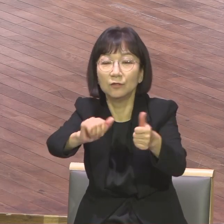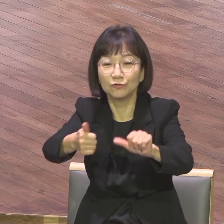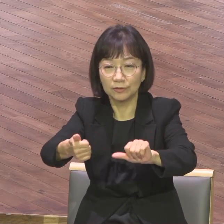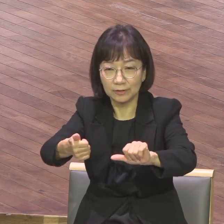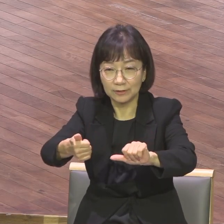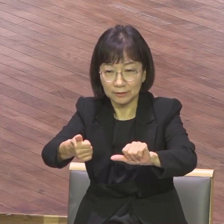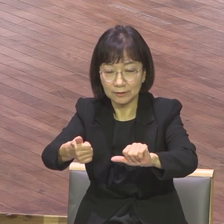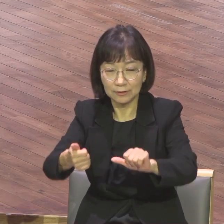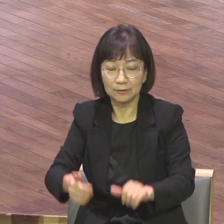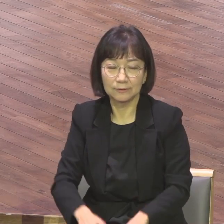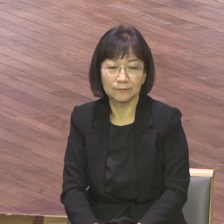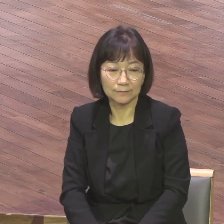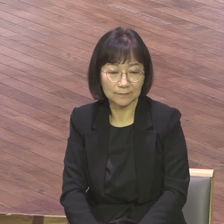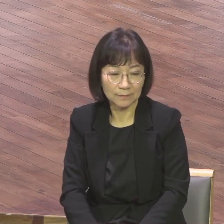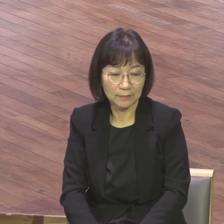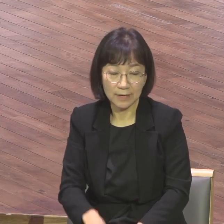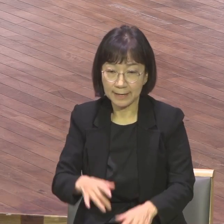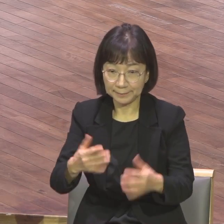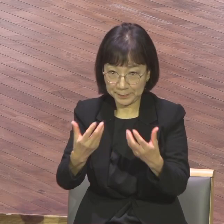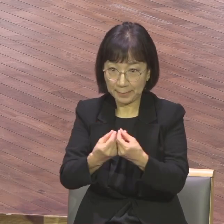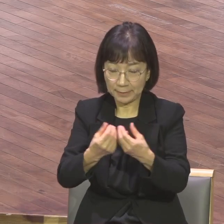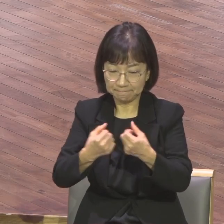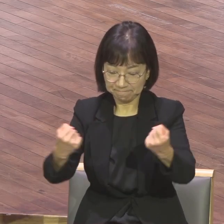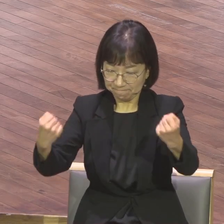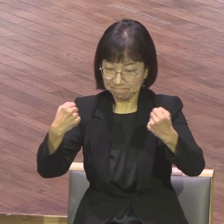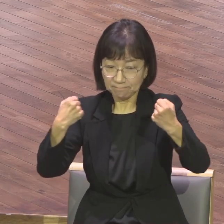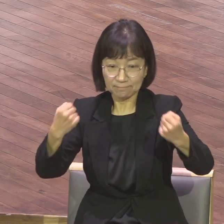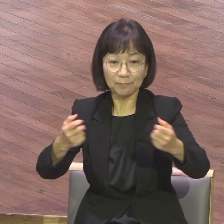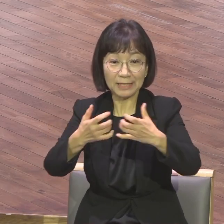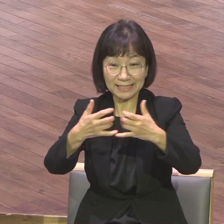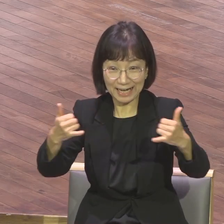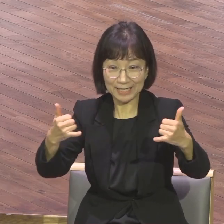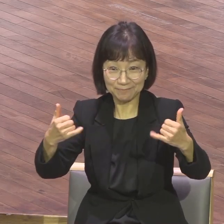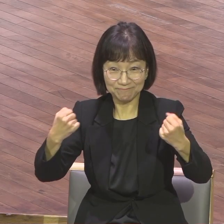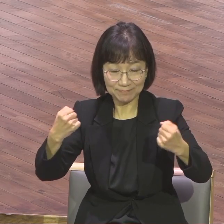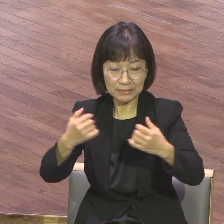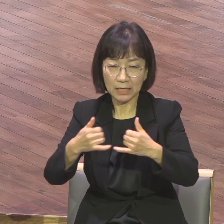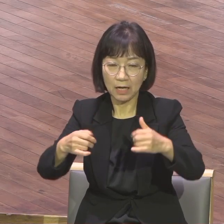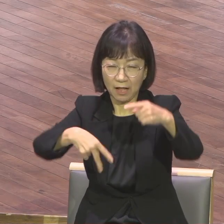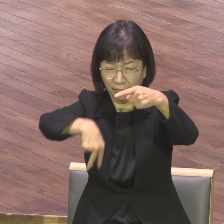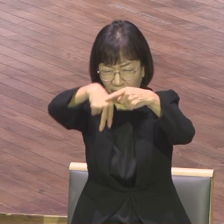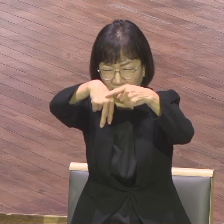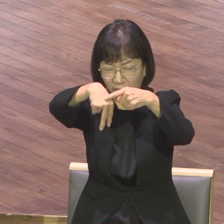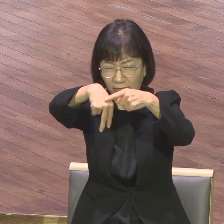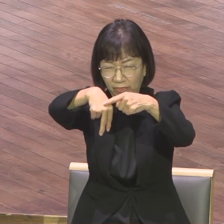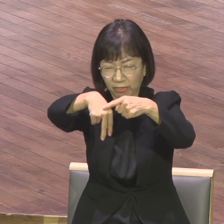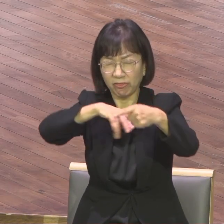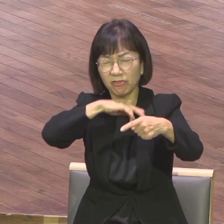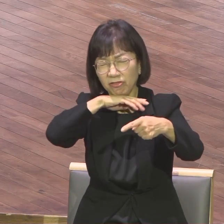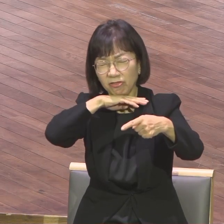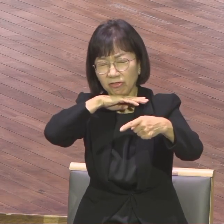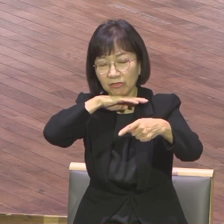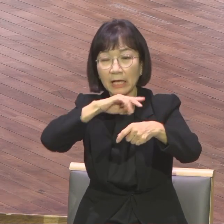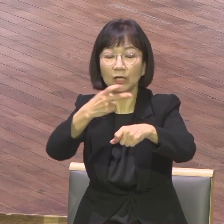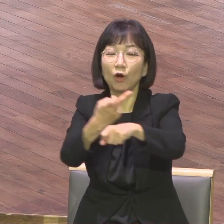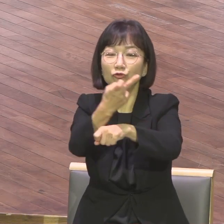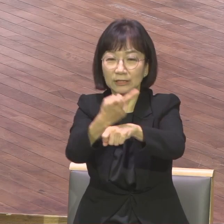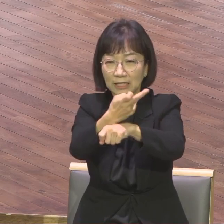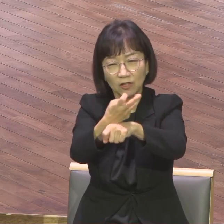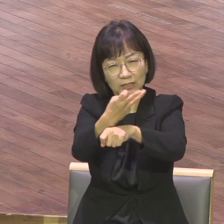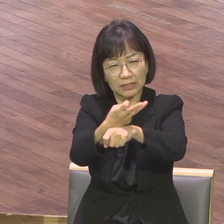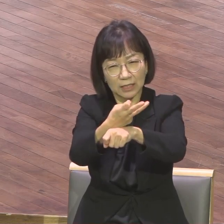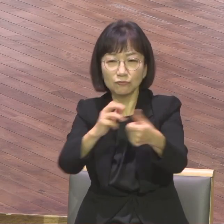보통 아주 건강한 사람은 이 보통 12시간, 13시간. 몸 약한